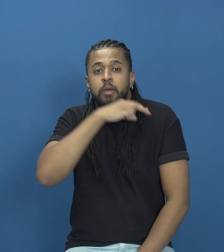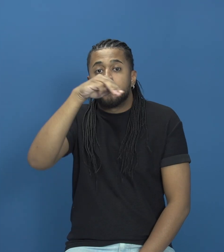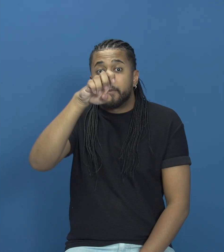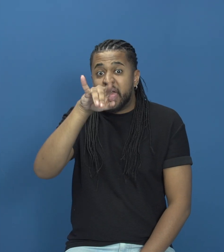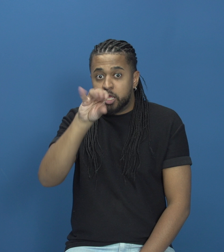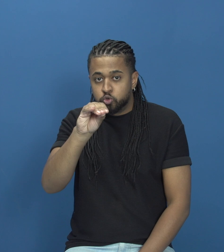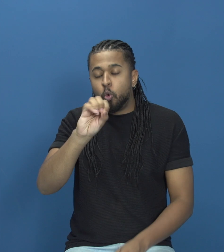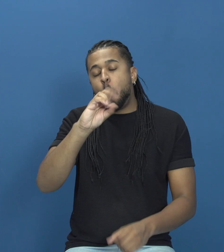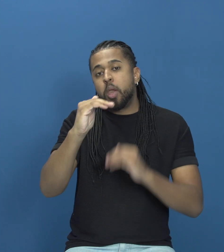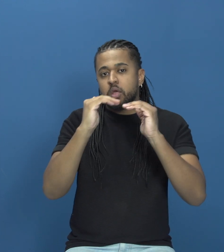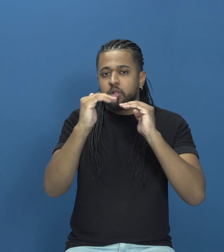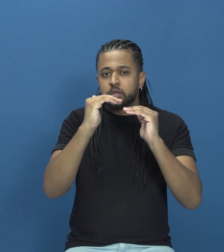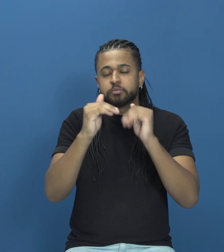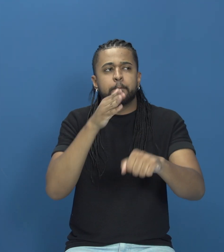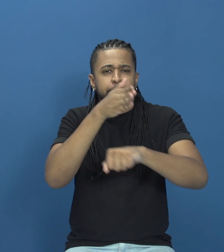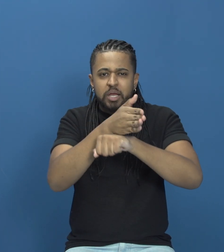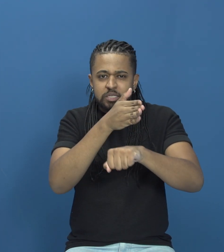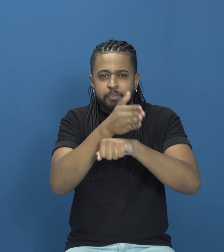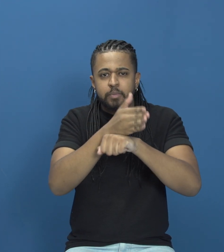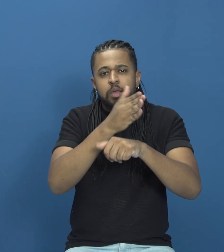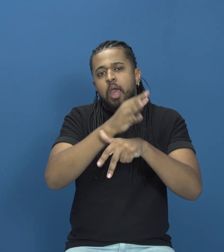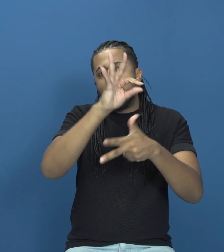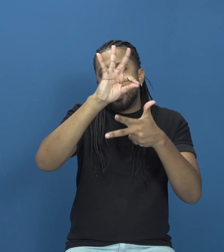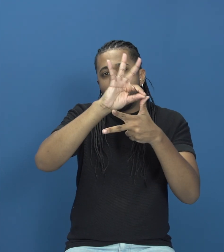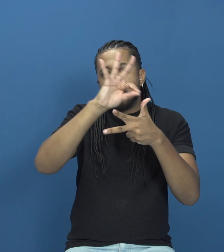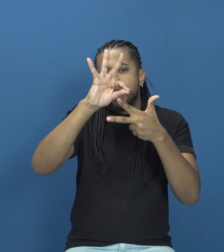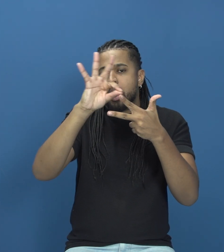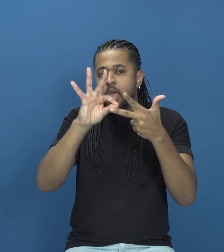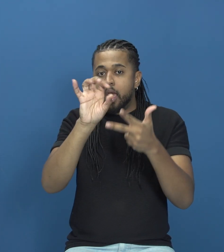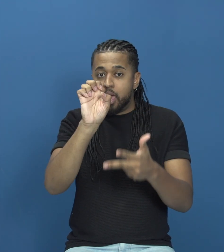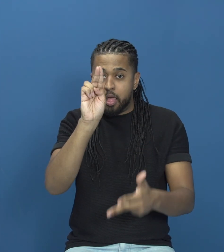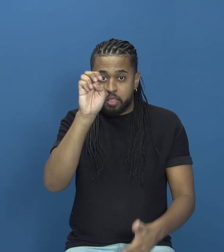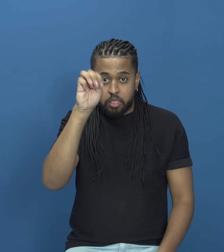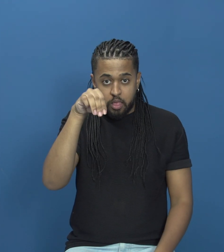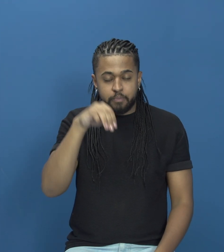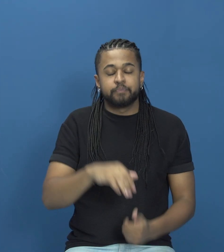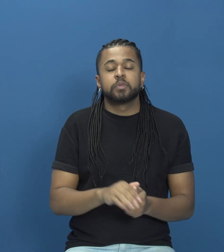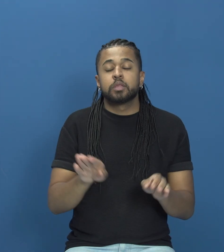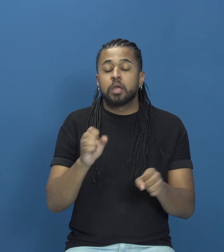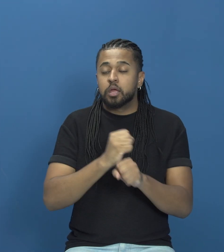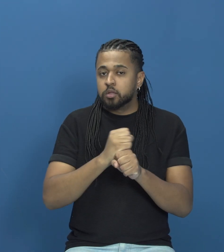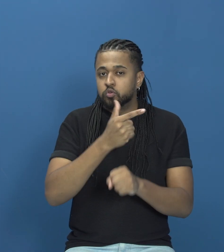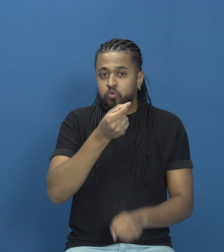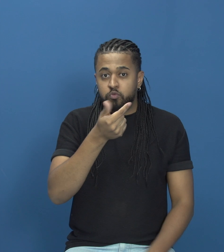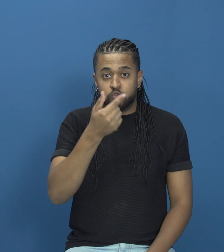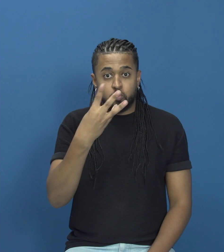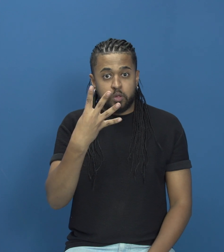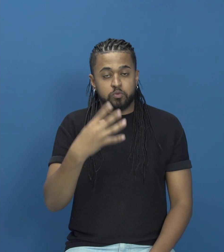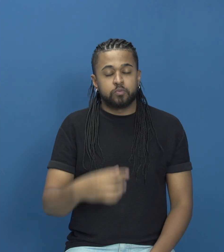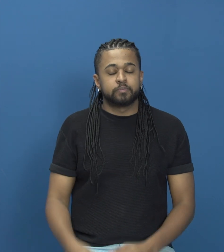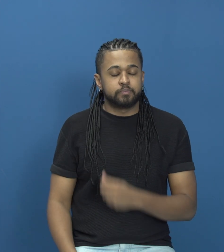equivalente, participantes do Exame Nacional do Ensino Médio, ENEM, edição